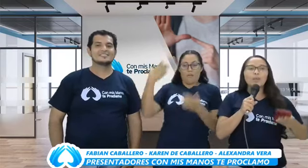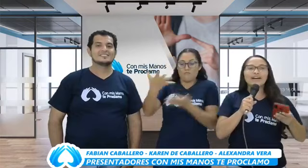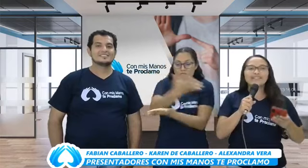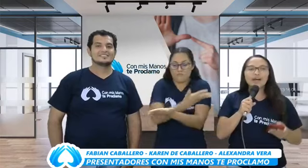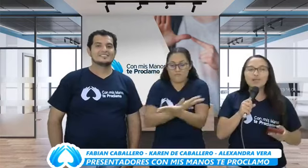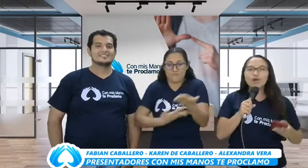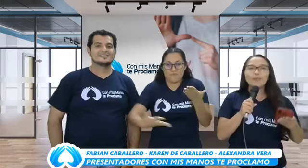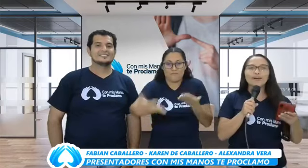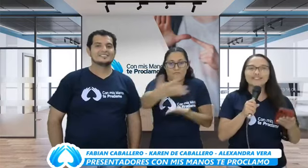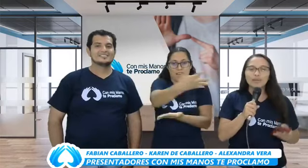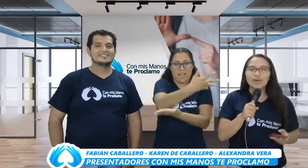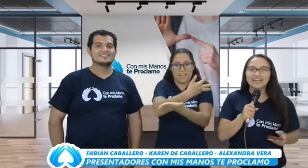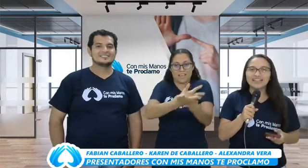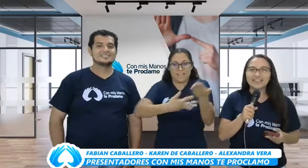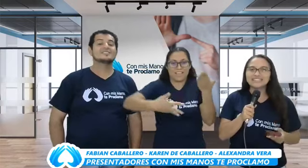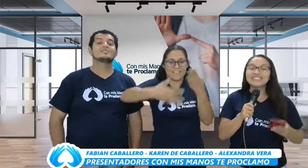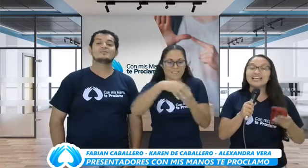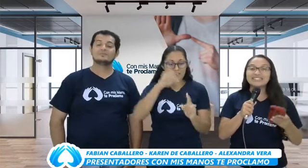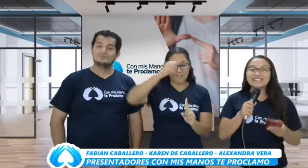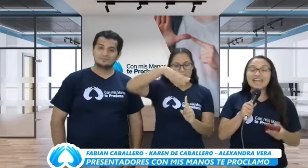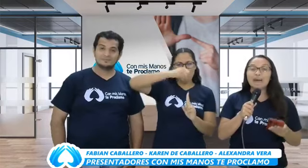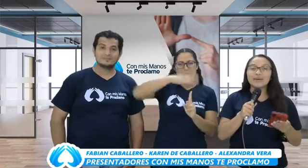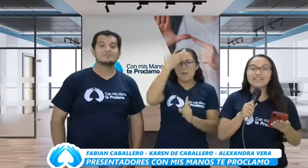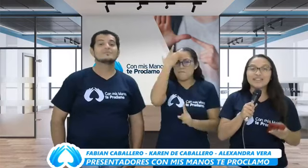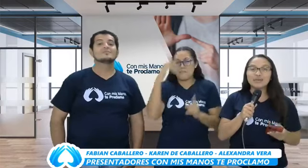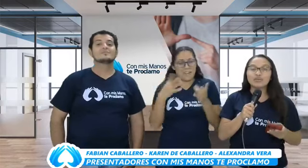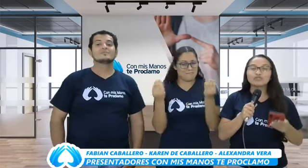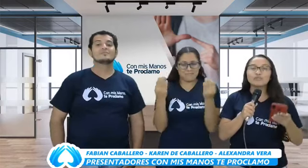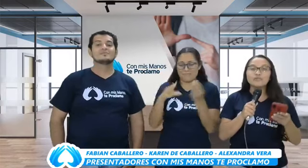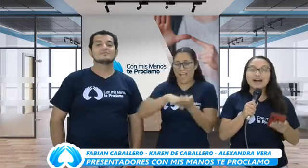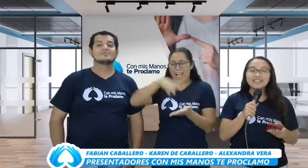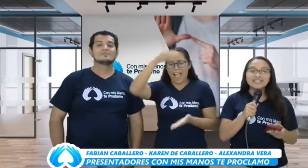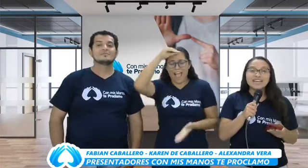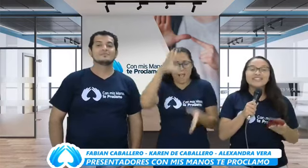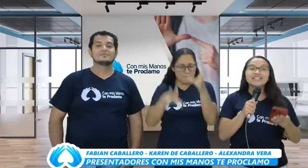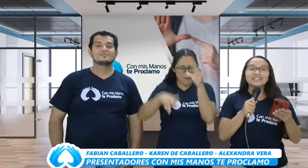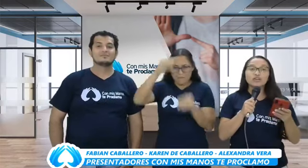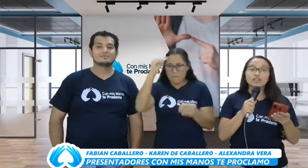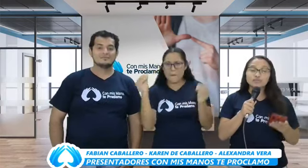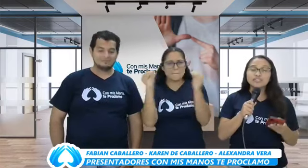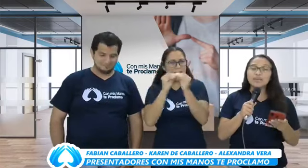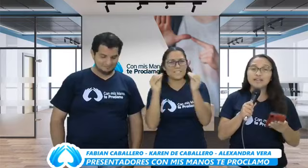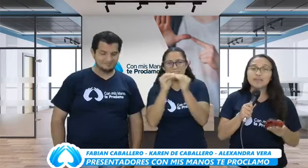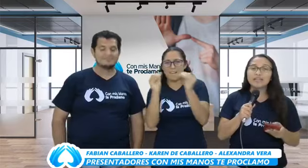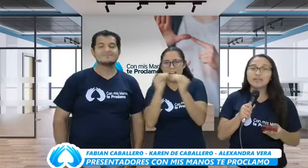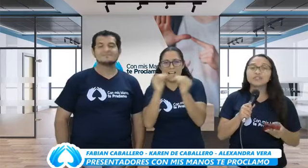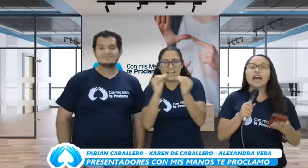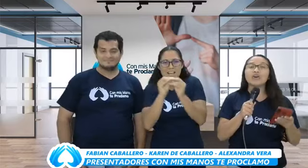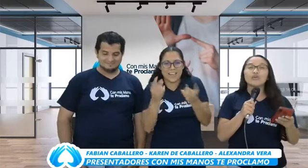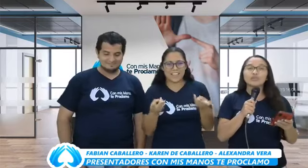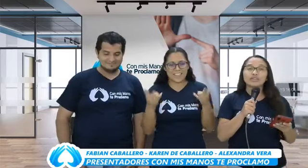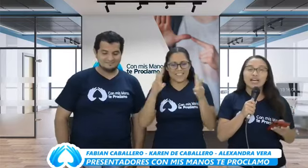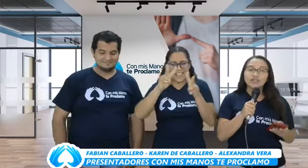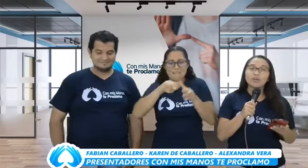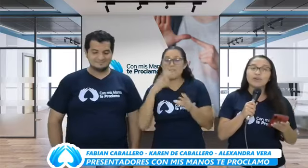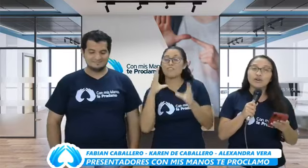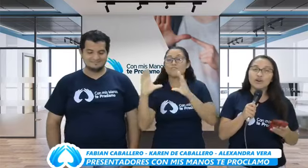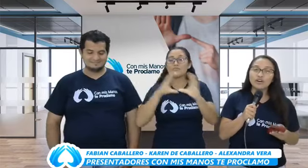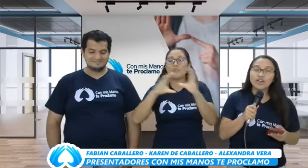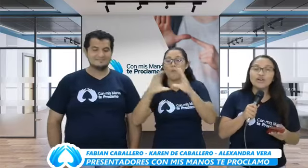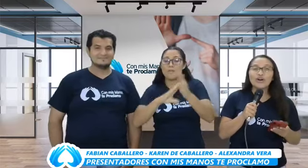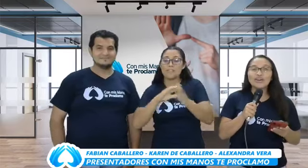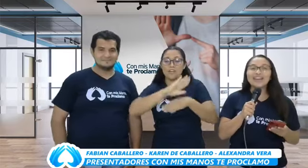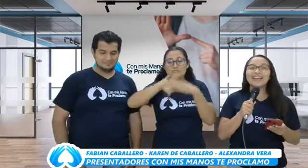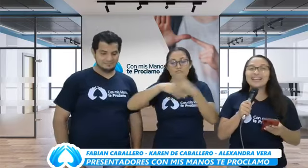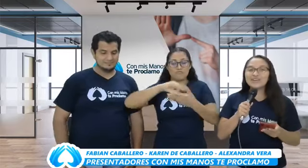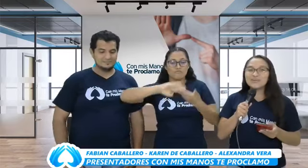bien. Compartamos el enlace y así aprendemos más del Señor Jesús y también aprendemos a comunicarnos